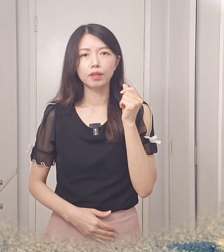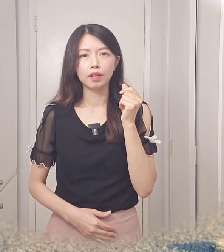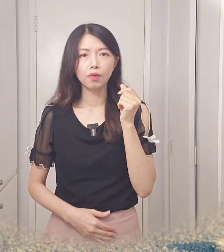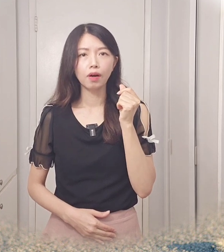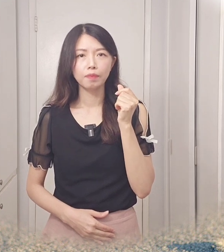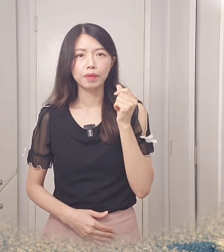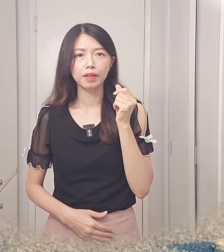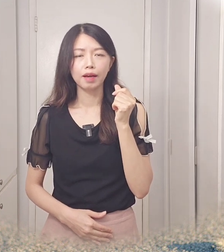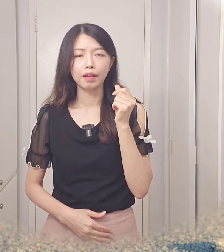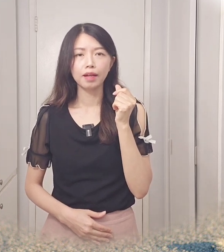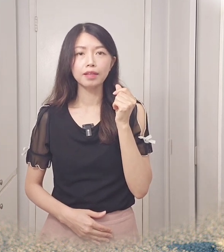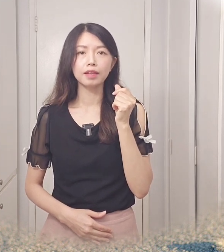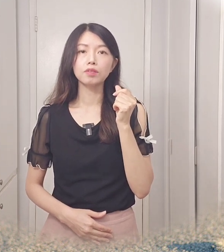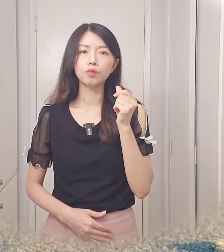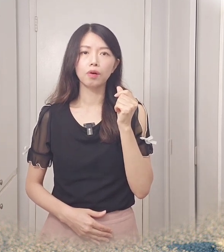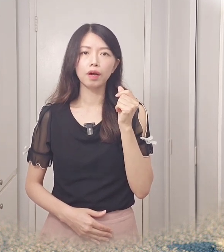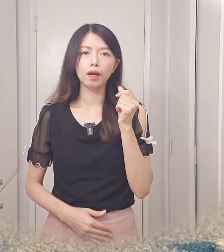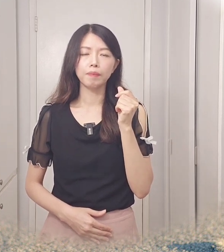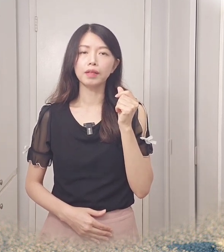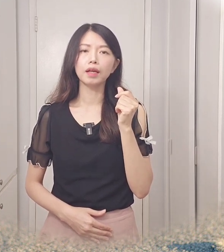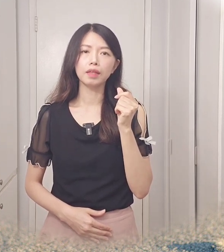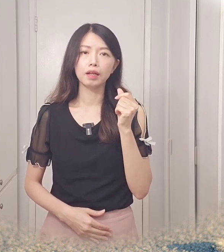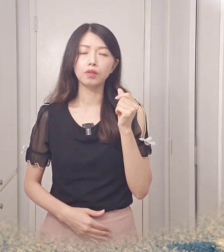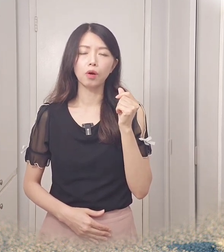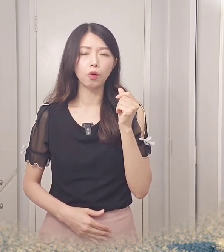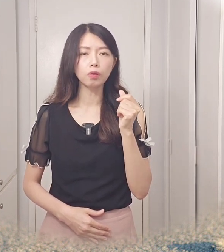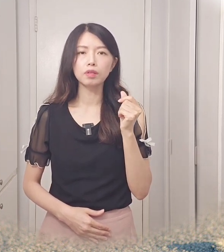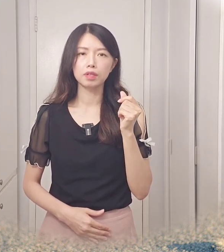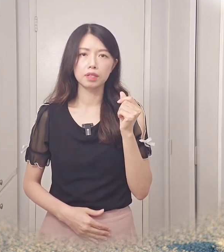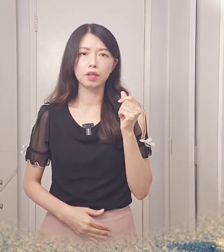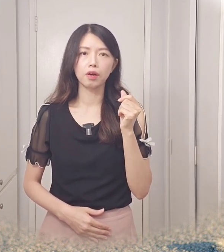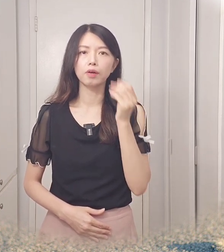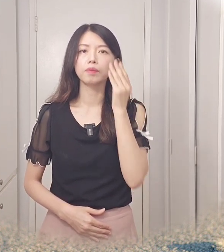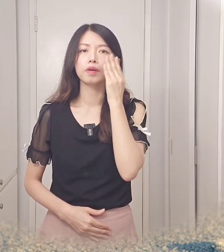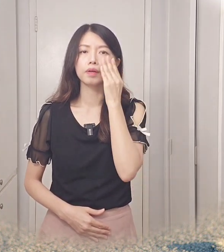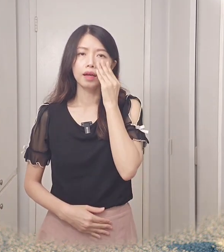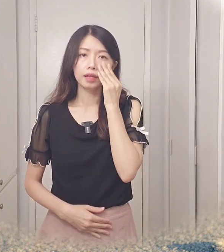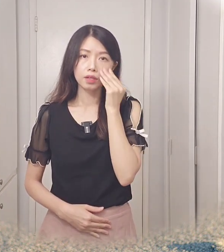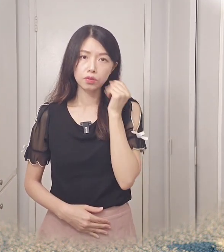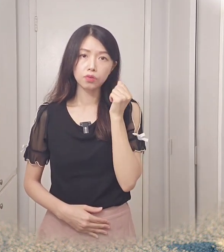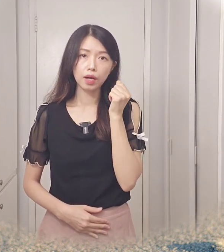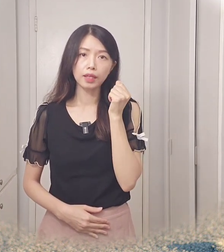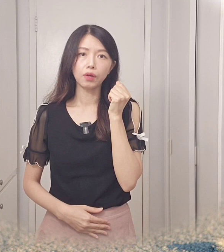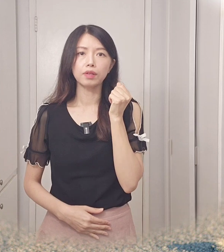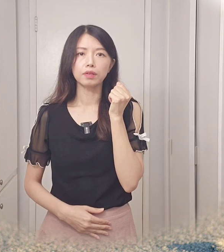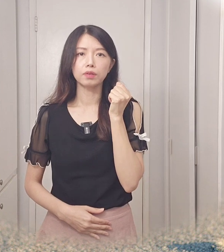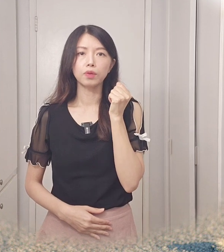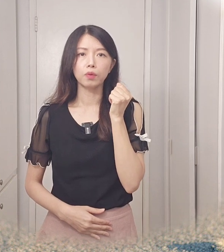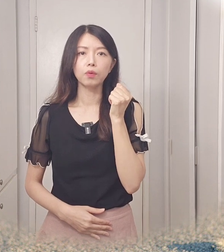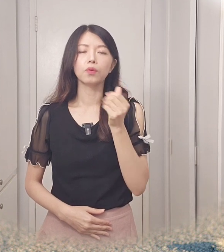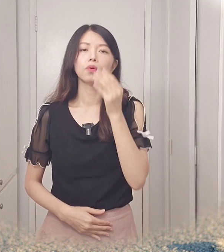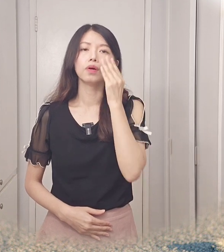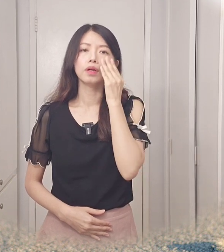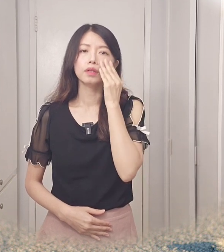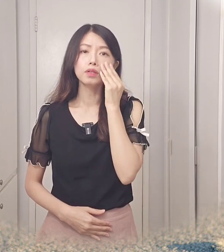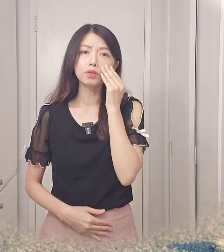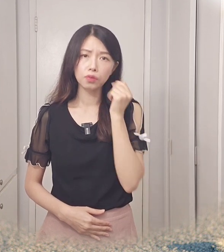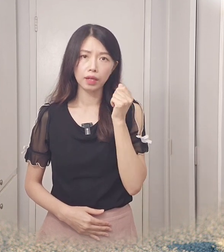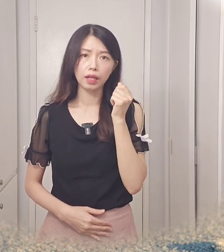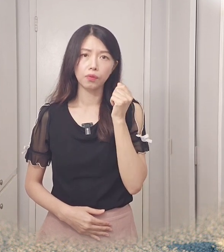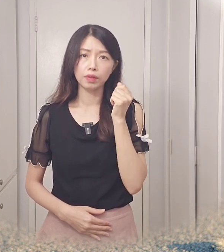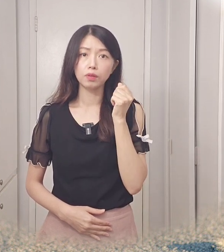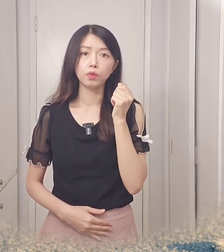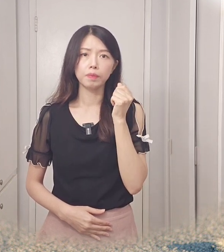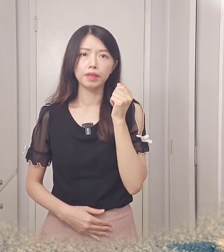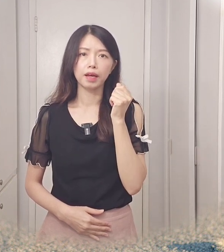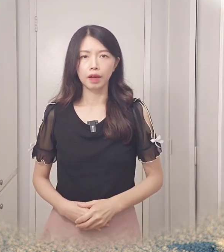기름이라고 한 뒤에 수어가 됩니다. 사실 이 수어가 맥락에 따라서 여러 뜻이 있어요. 익숙하다라고 한 뜻도 되고